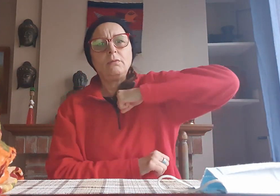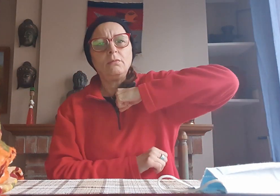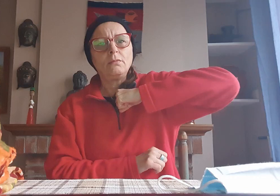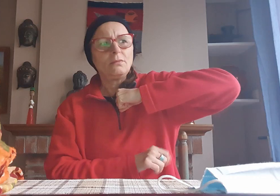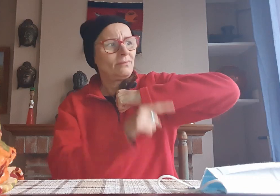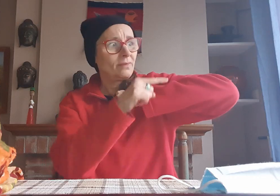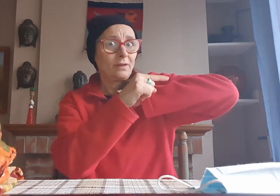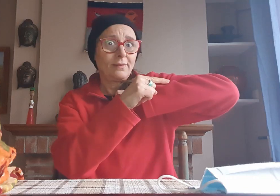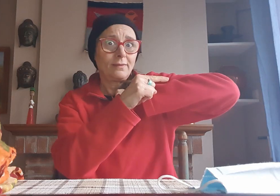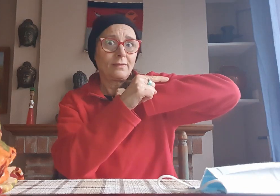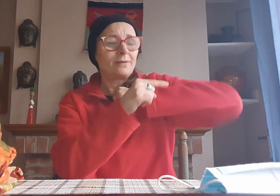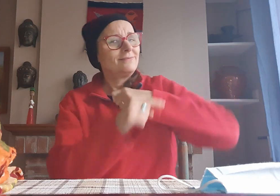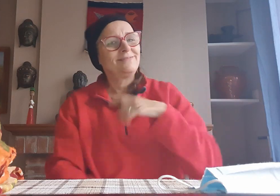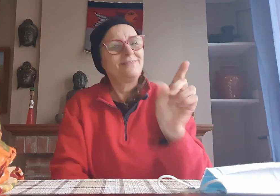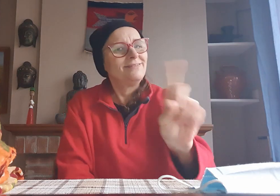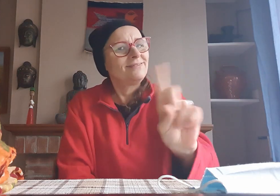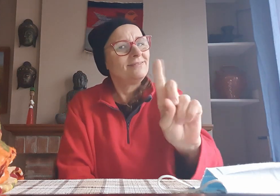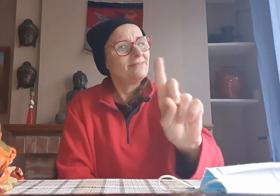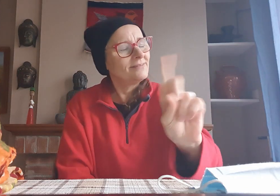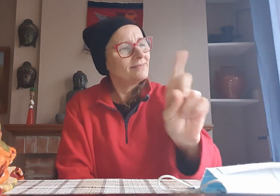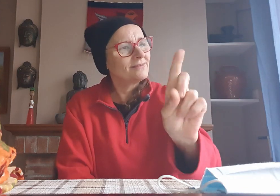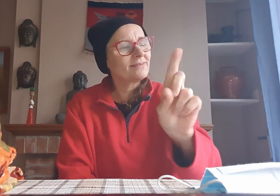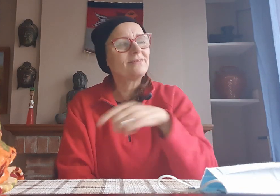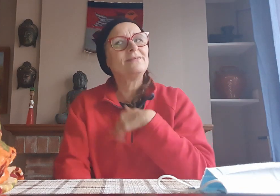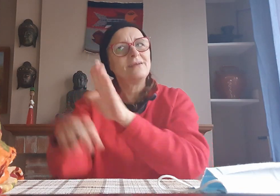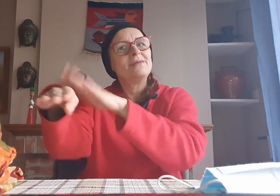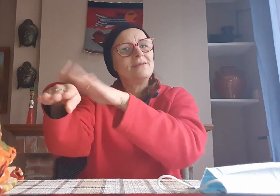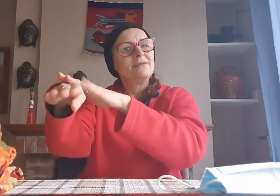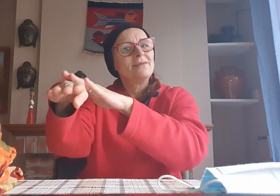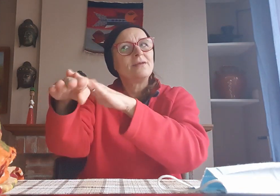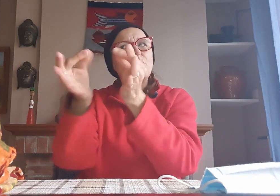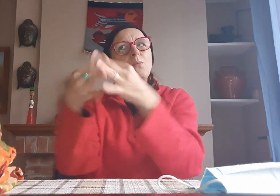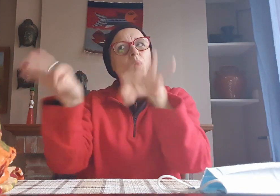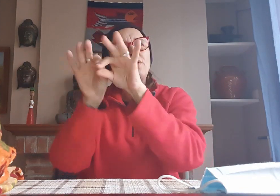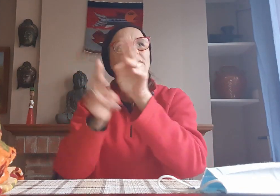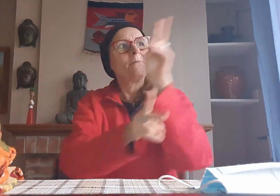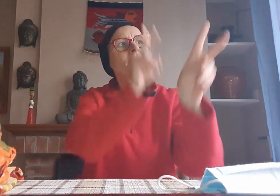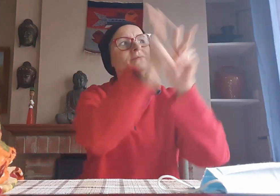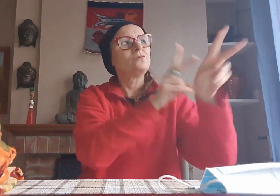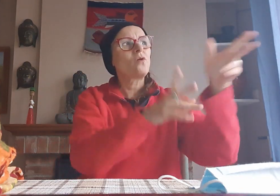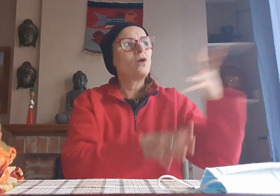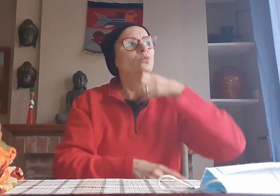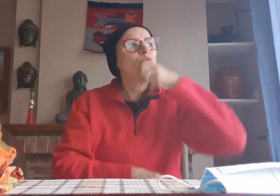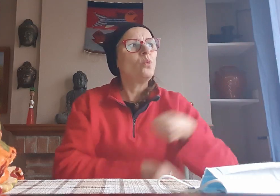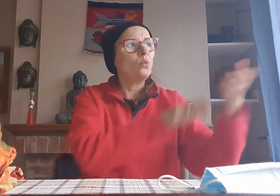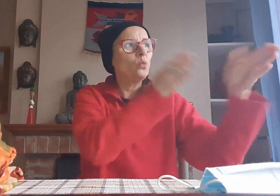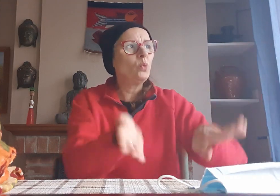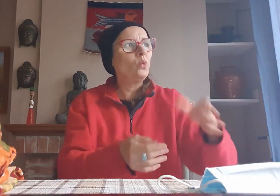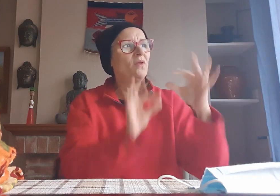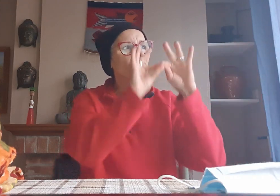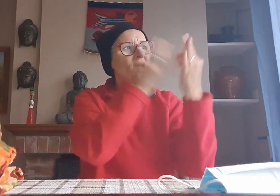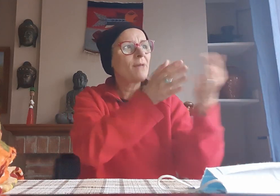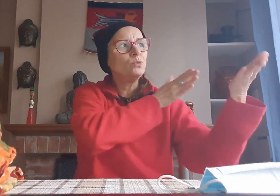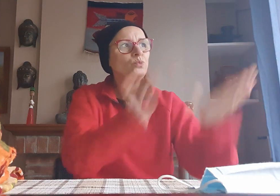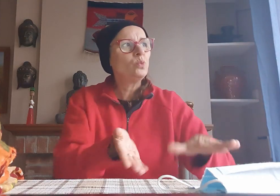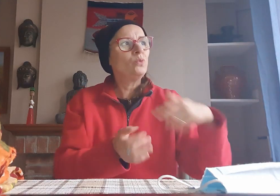el pelo? En absoluto. ¿Nos estás encargando la gestión del ático? Os encargo la gestión del alquiler de este ático que se alquila a $65,000 al